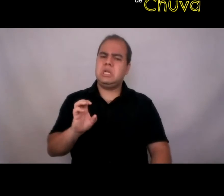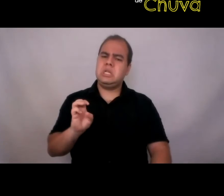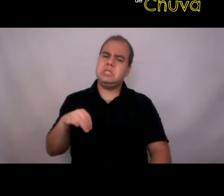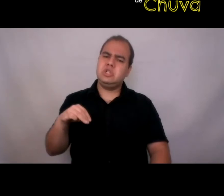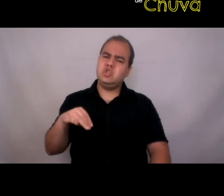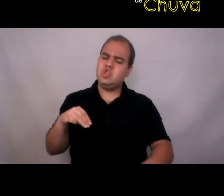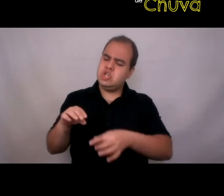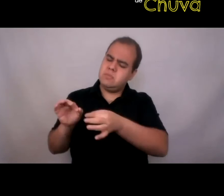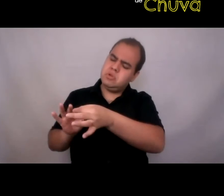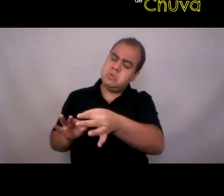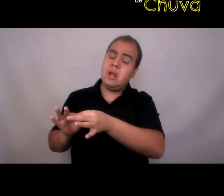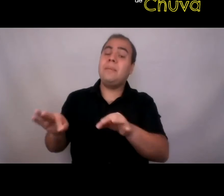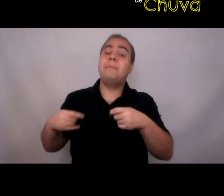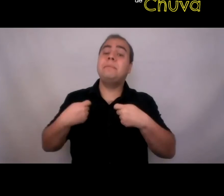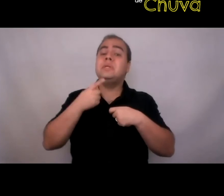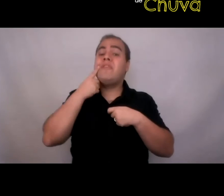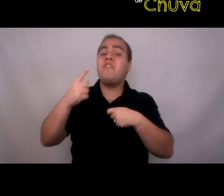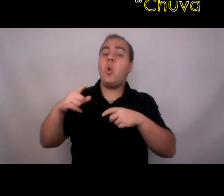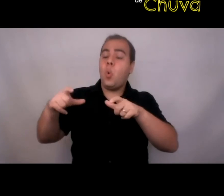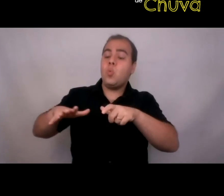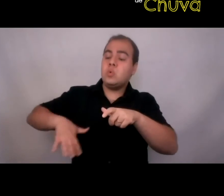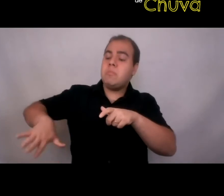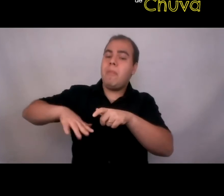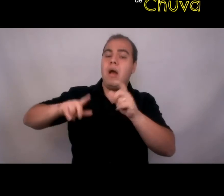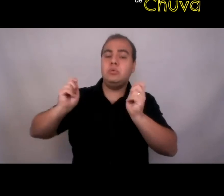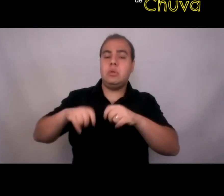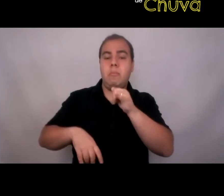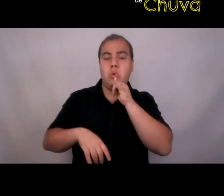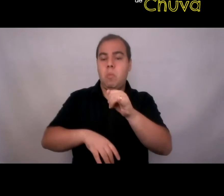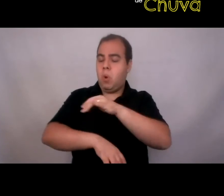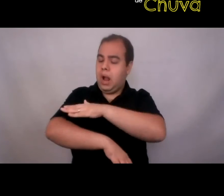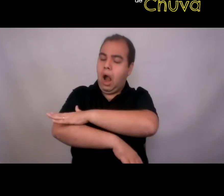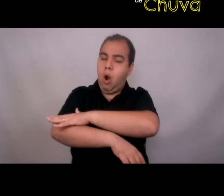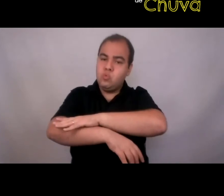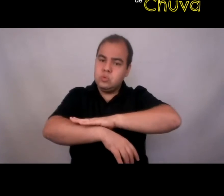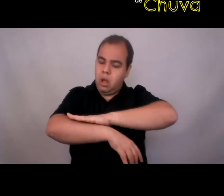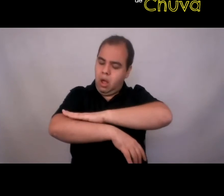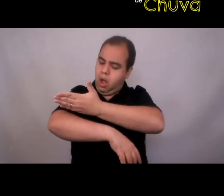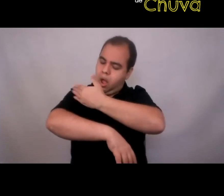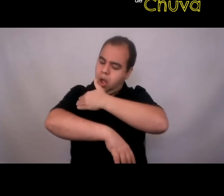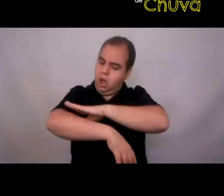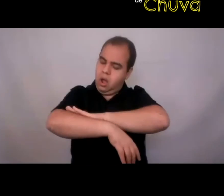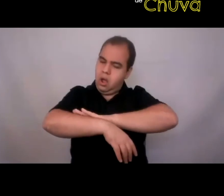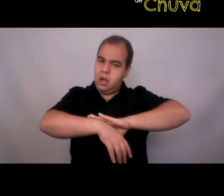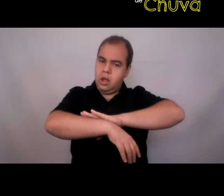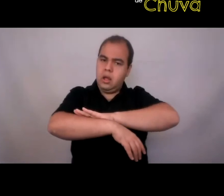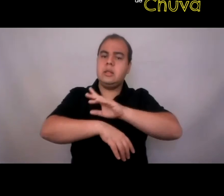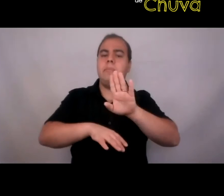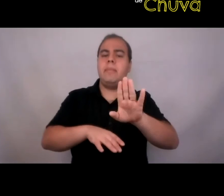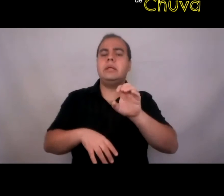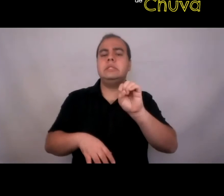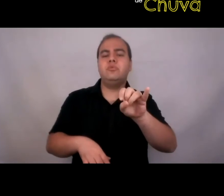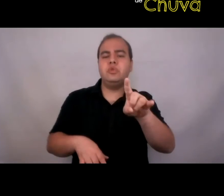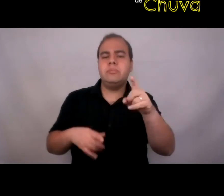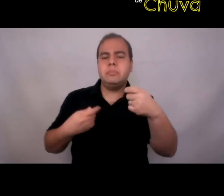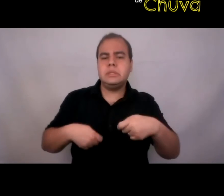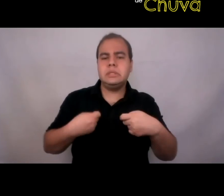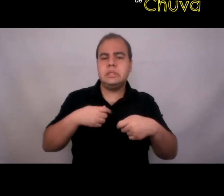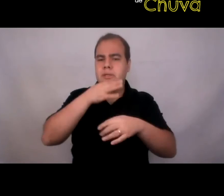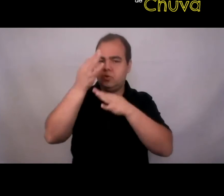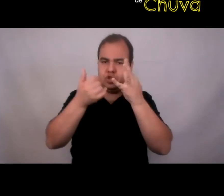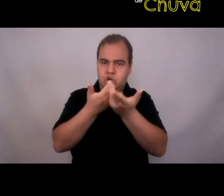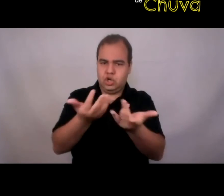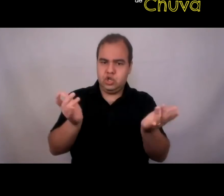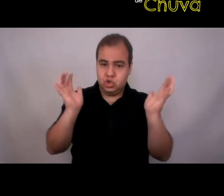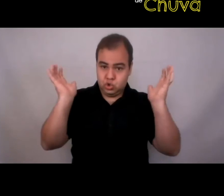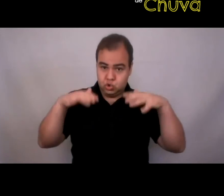espaço. Ele pode estar inserido dentro de uma calçada, mas se você precisa de um jardim de chuva de 70 centímetros